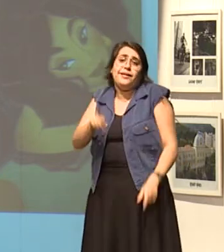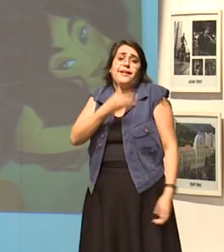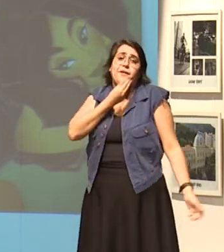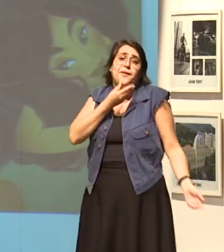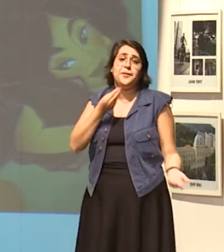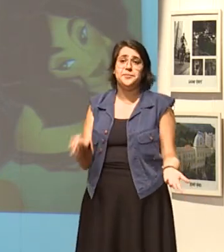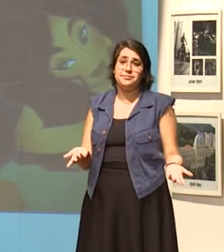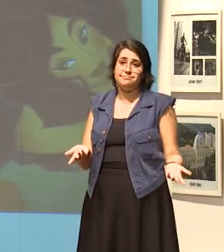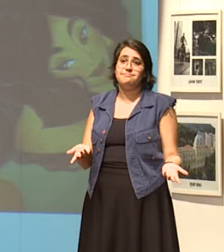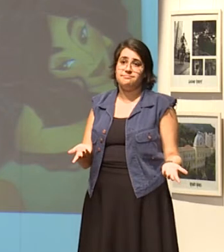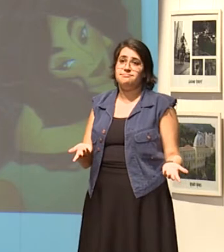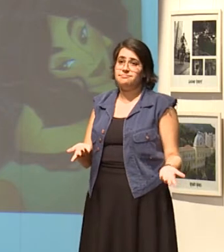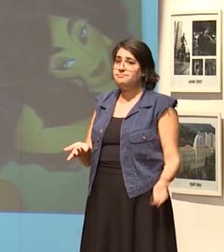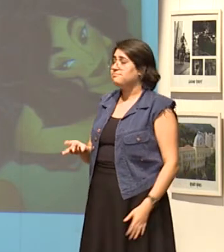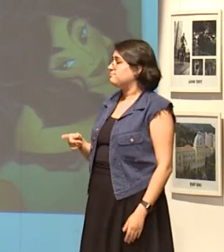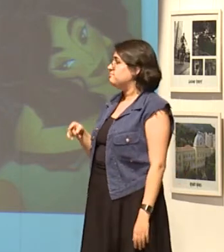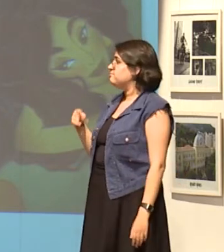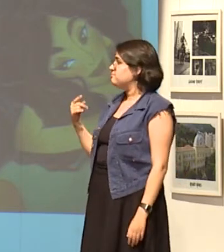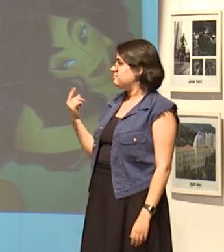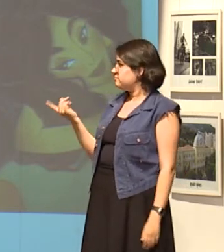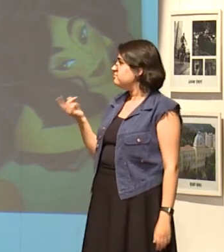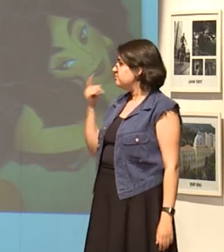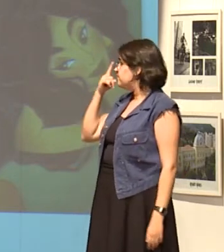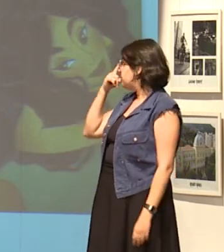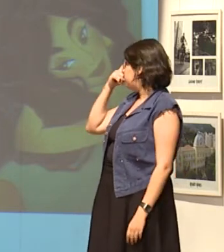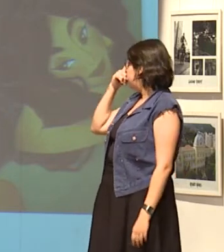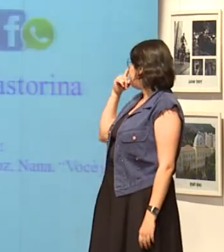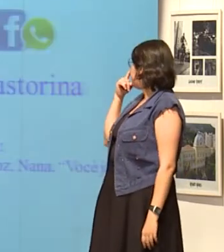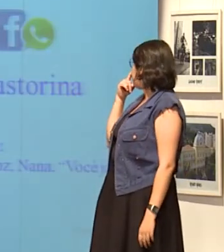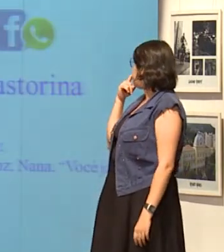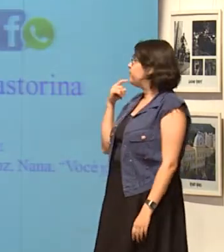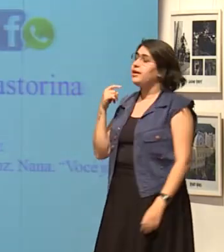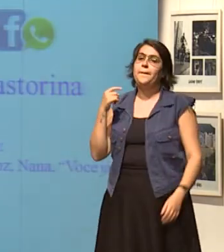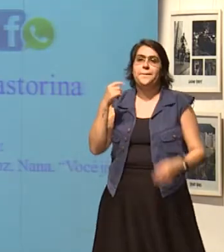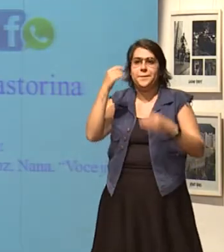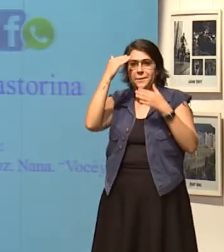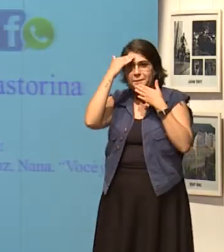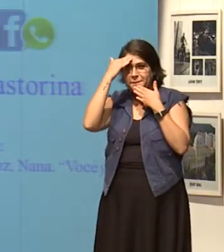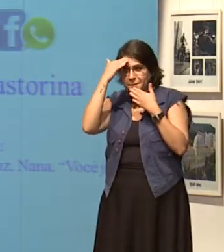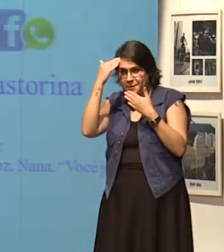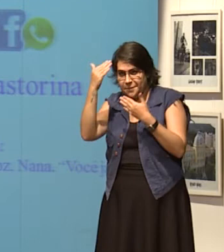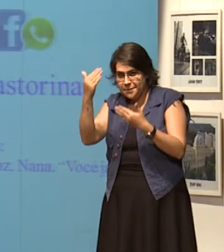A culpa é de quem fez a maldade, e a maioria de quem faz a maldade são os homens. Muito